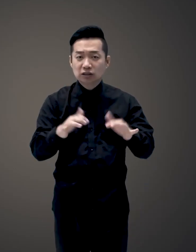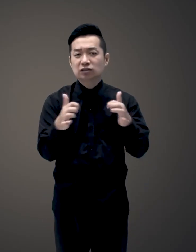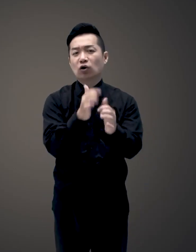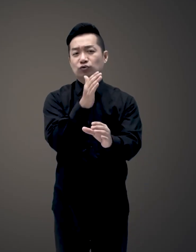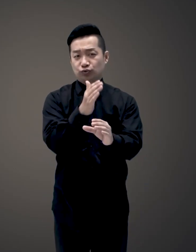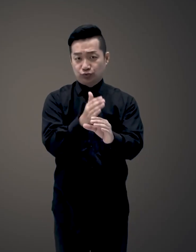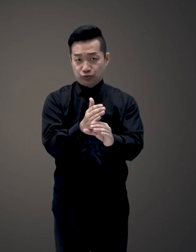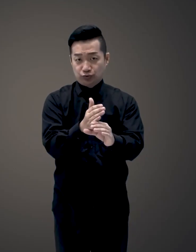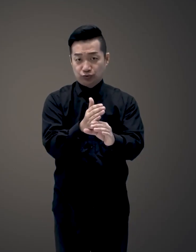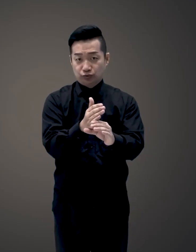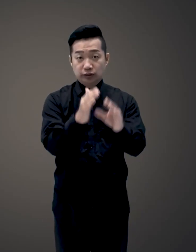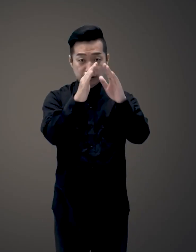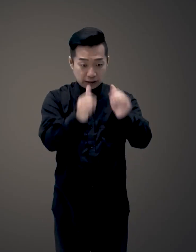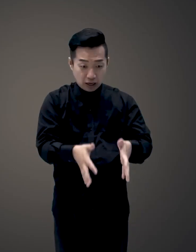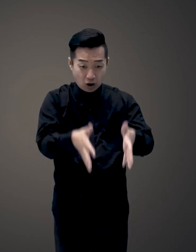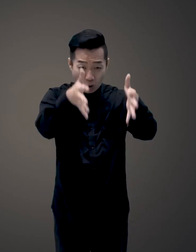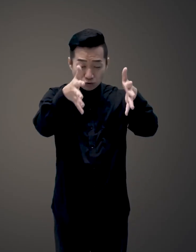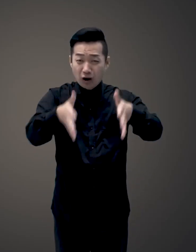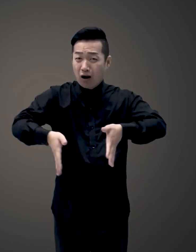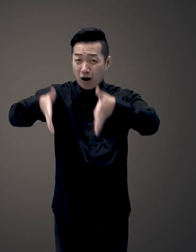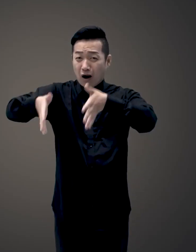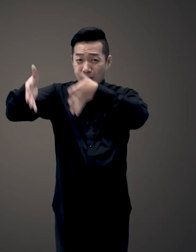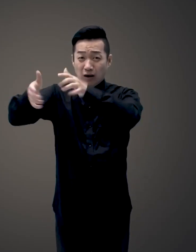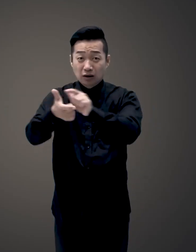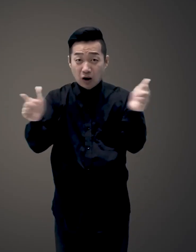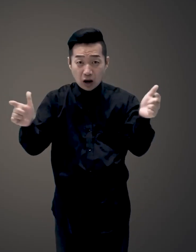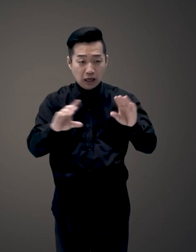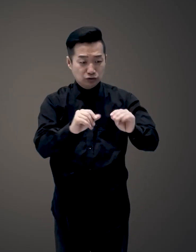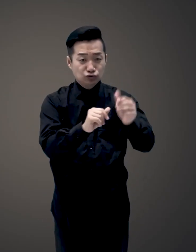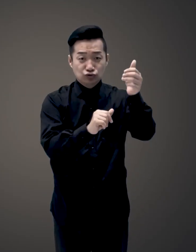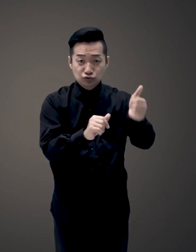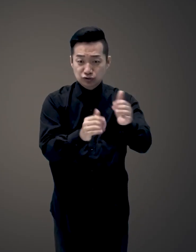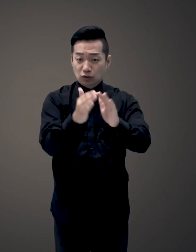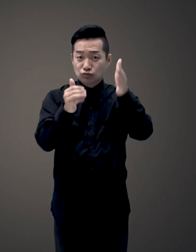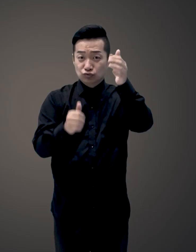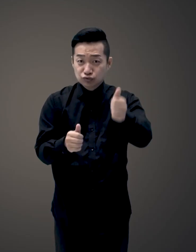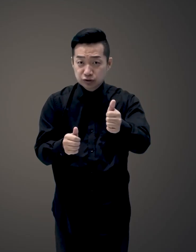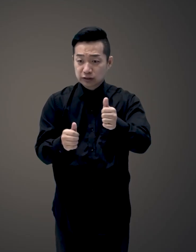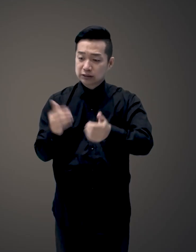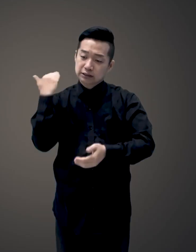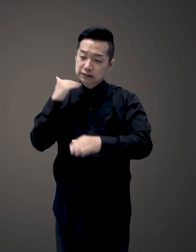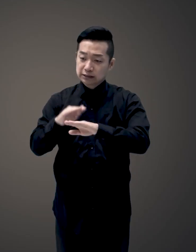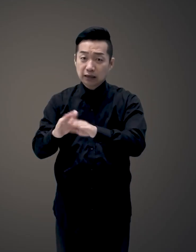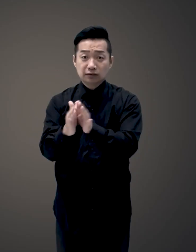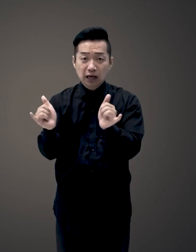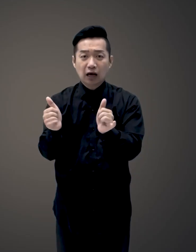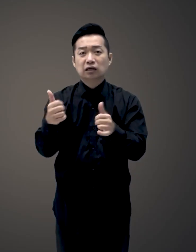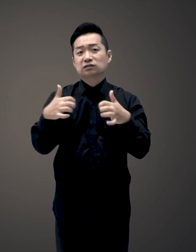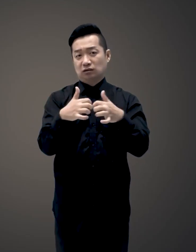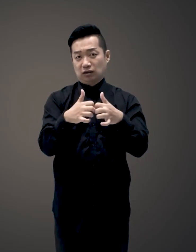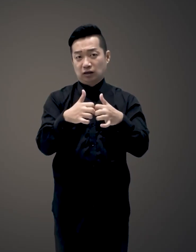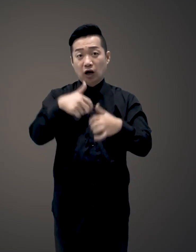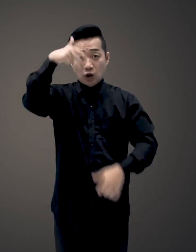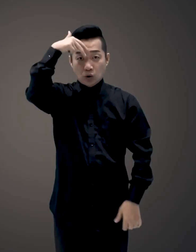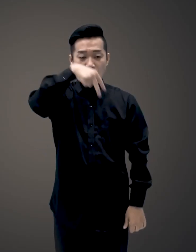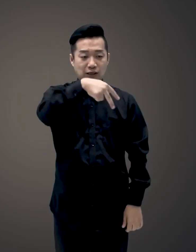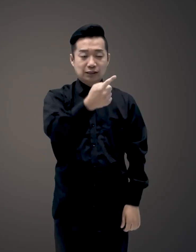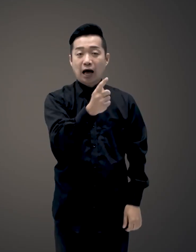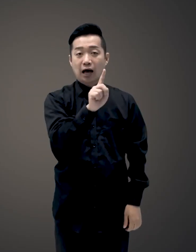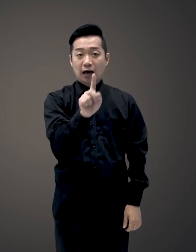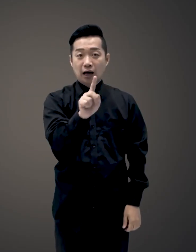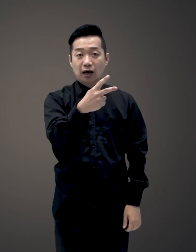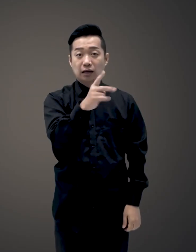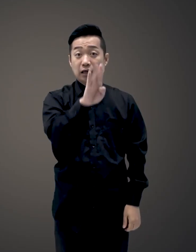서울은 지금 전쟁 중입니다. 재개발, 재건축을 둘러싼 토지주, 건물주와 세입자 간의 전쟁. 조선 사대부의